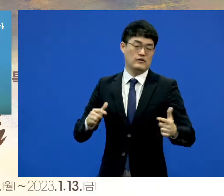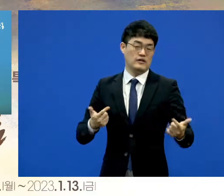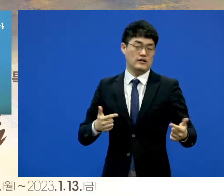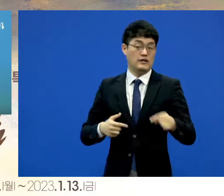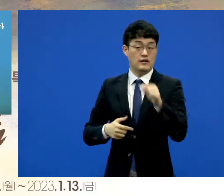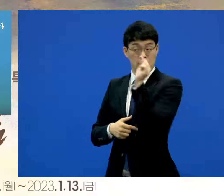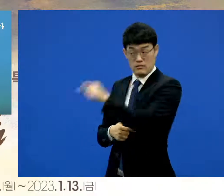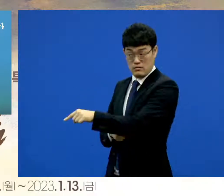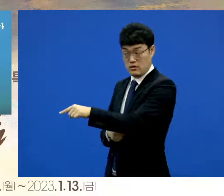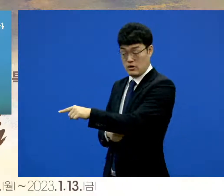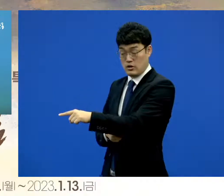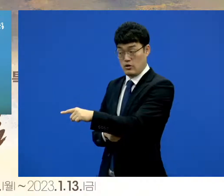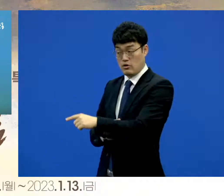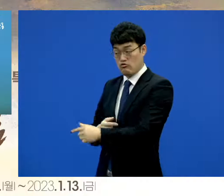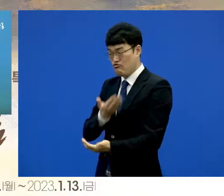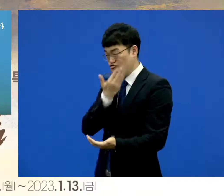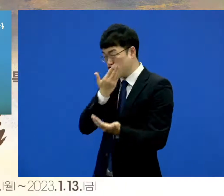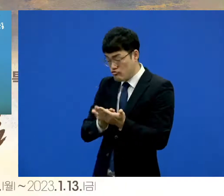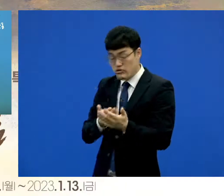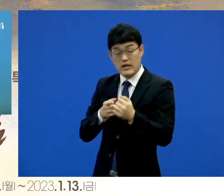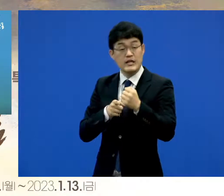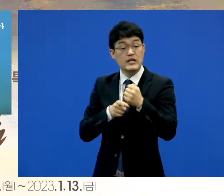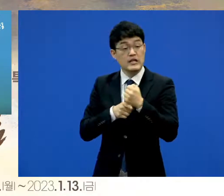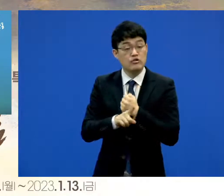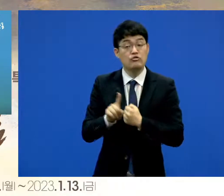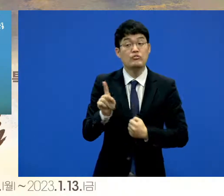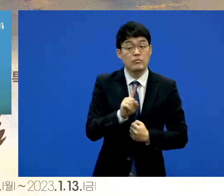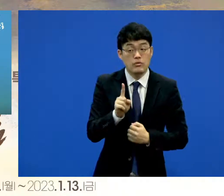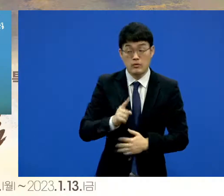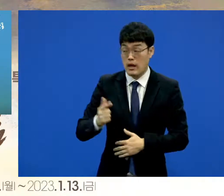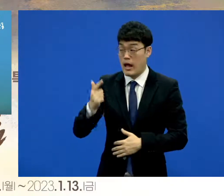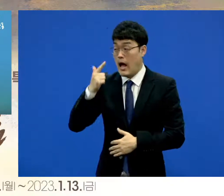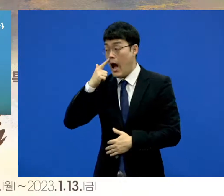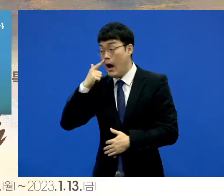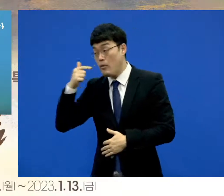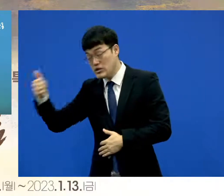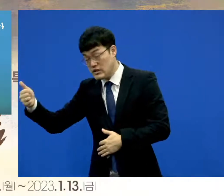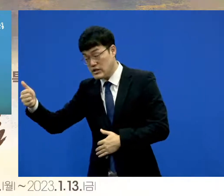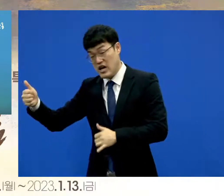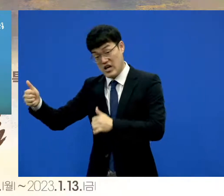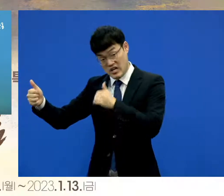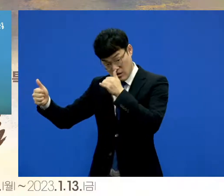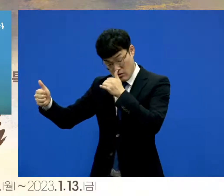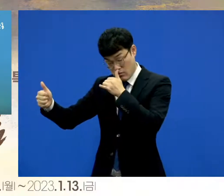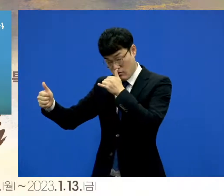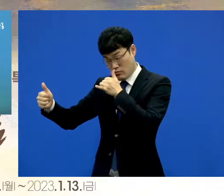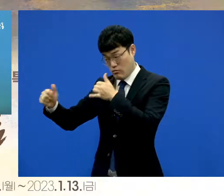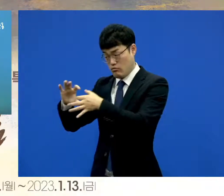아버지가 사는 집이기 때문에 그 집이 중요한 것이지 그 집이 중요한 것은 아닙니다.